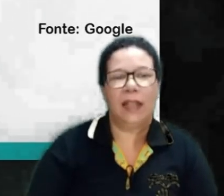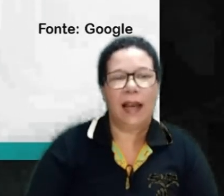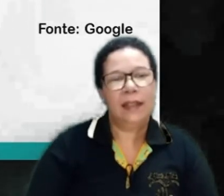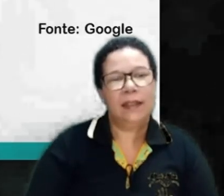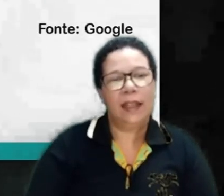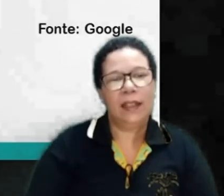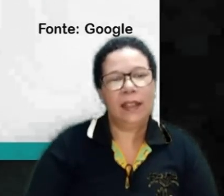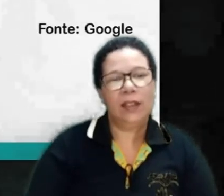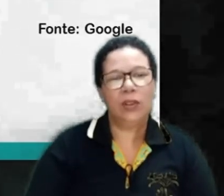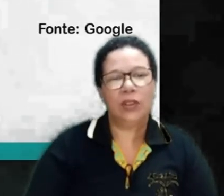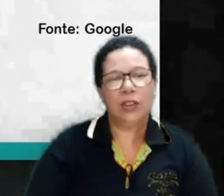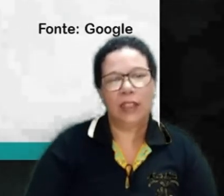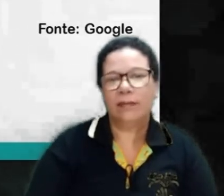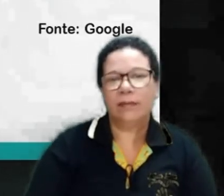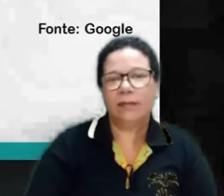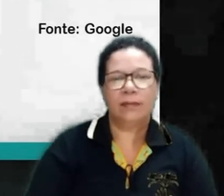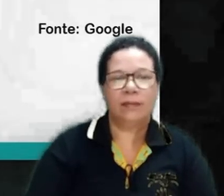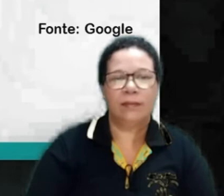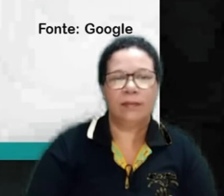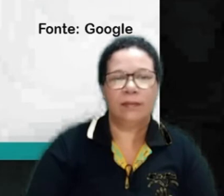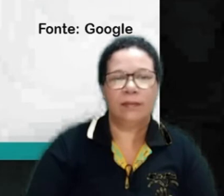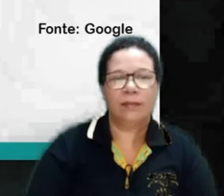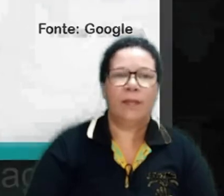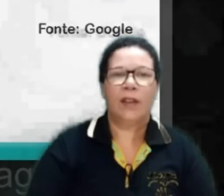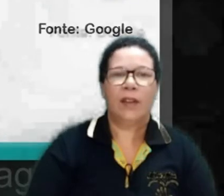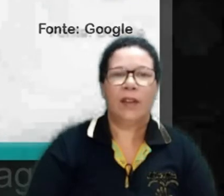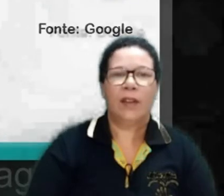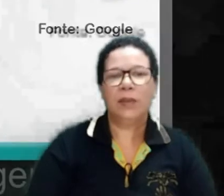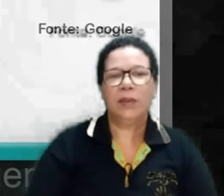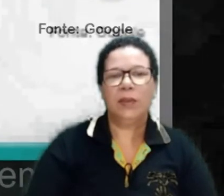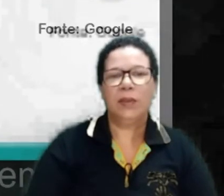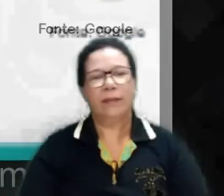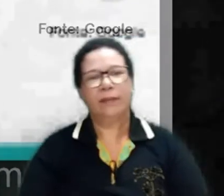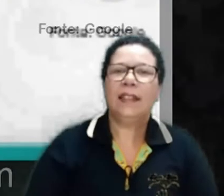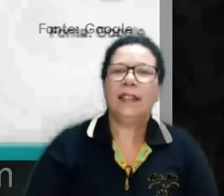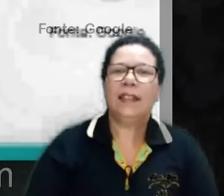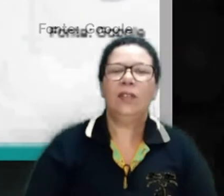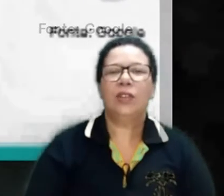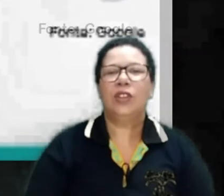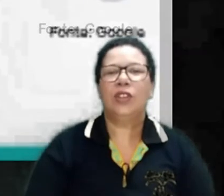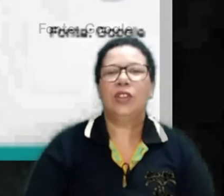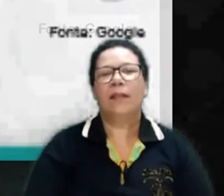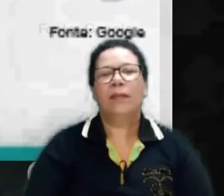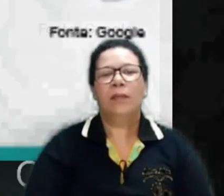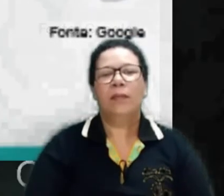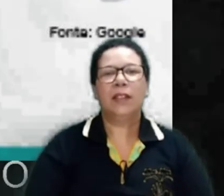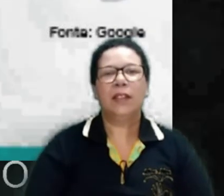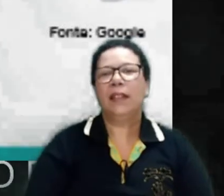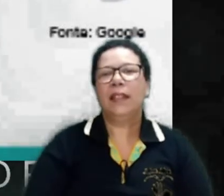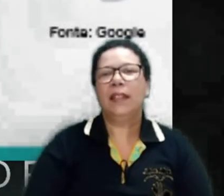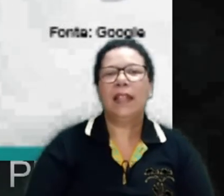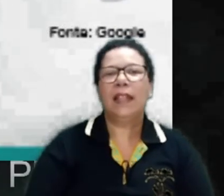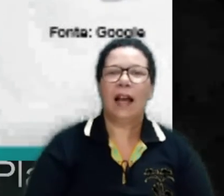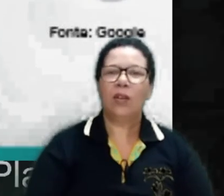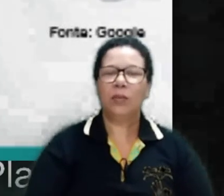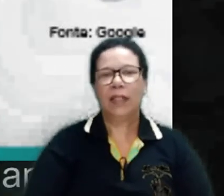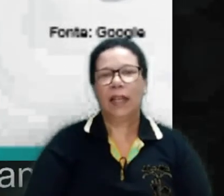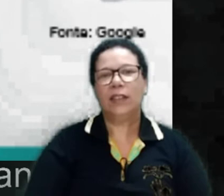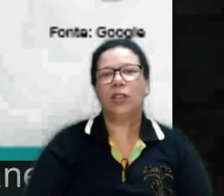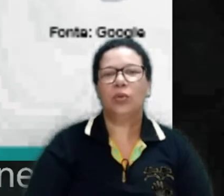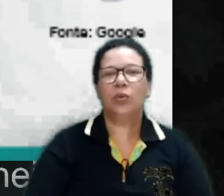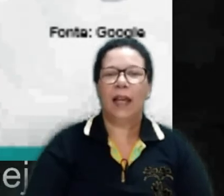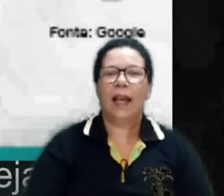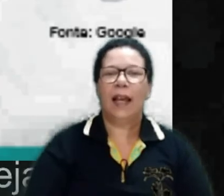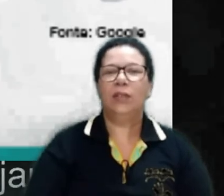respeito da tecnologia. Então vamos lá. A tecnologia possibilita à